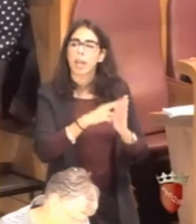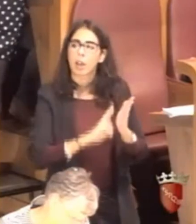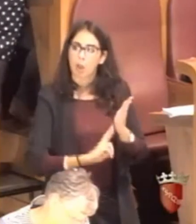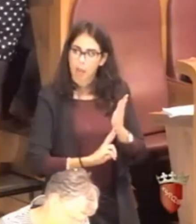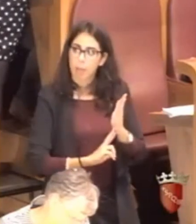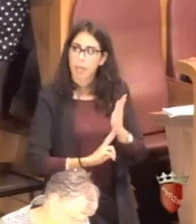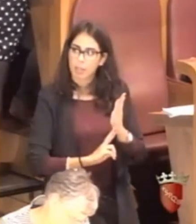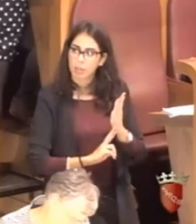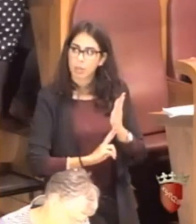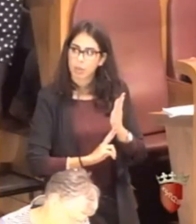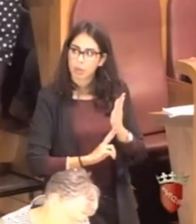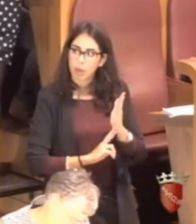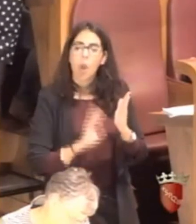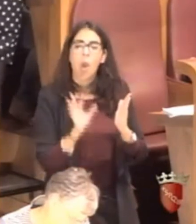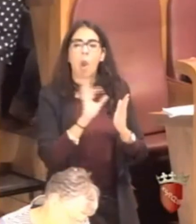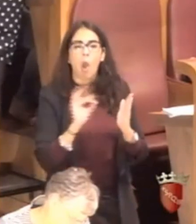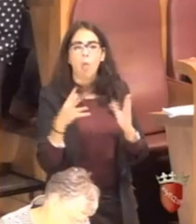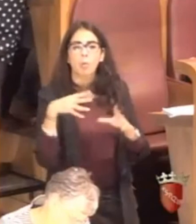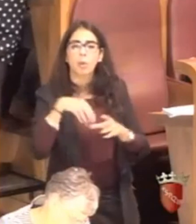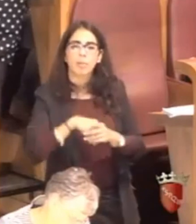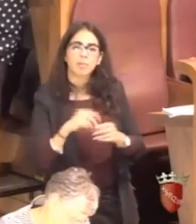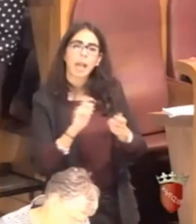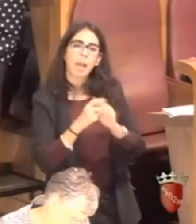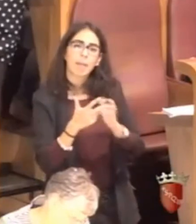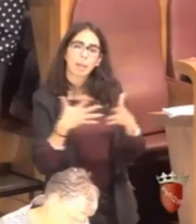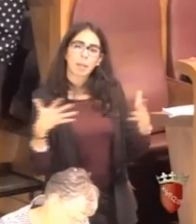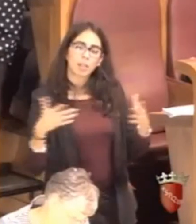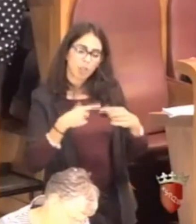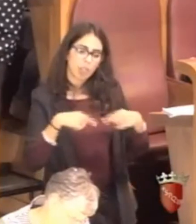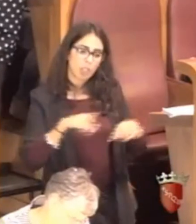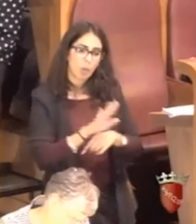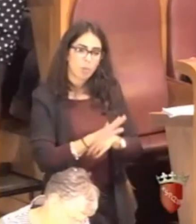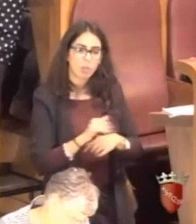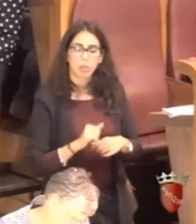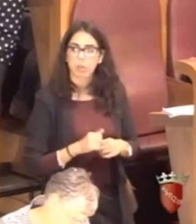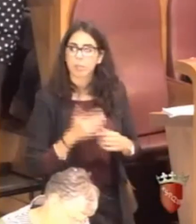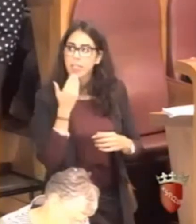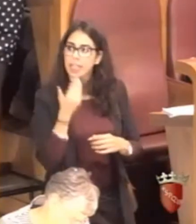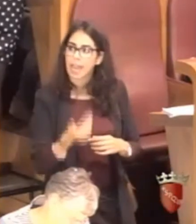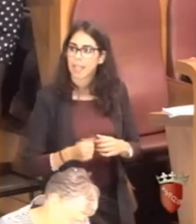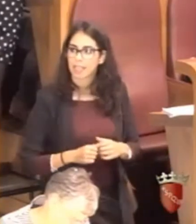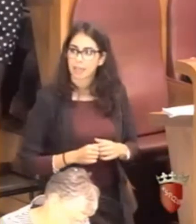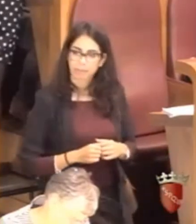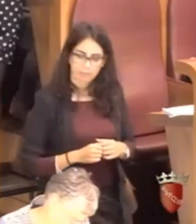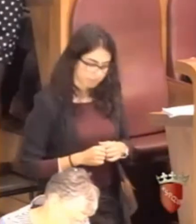all'interno del regolamento, all'interno dell'emendamentone di commissione. Grazie.